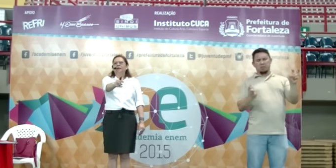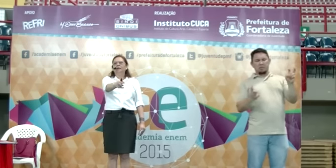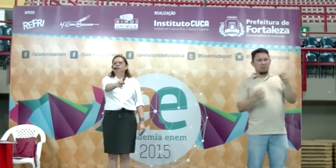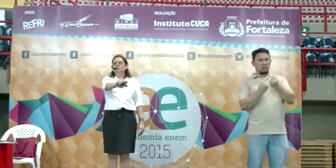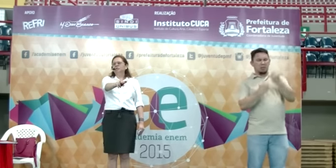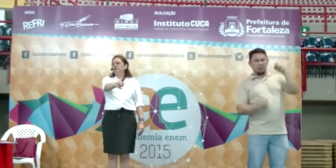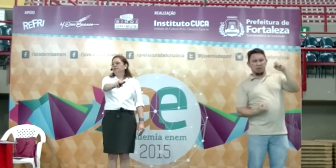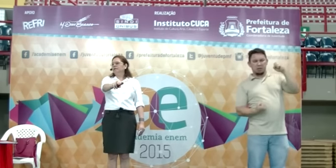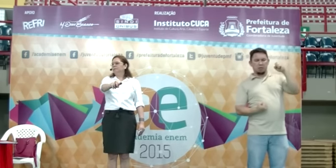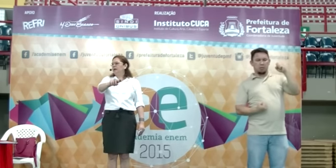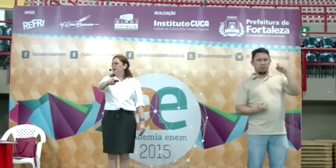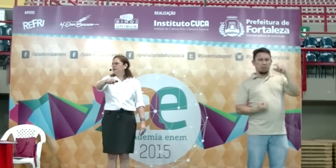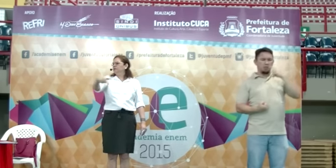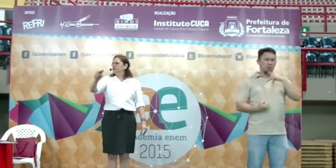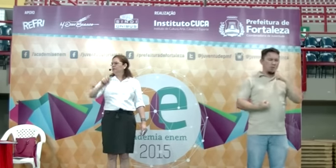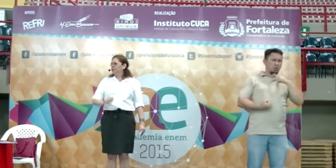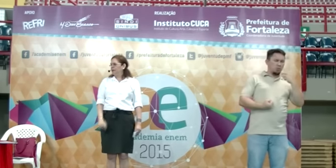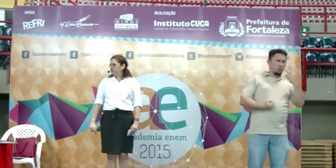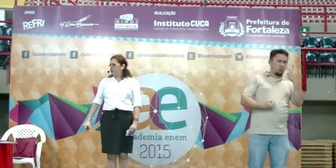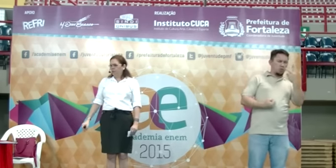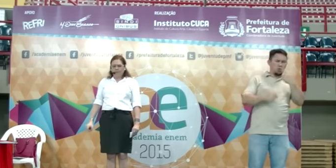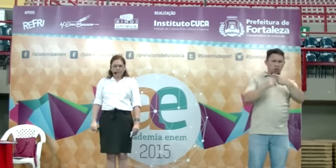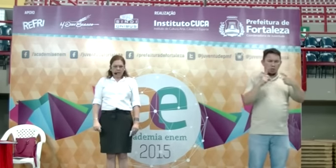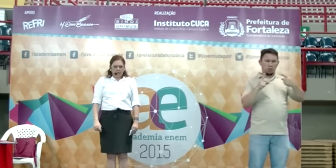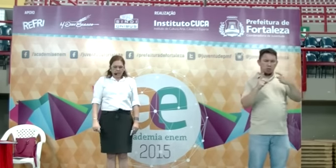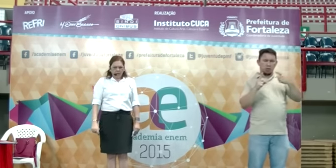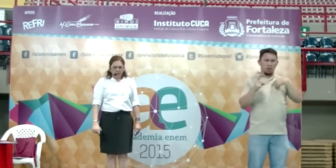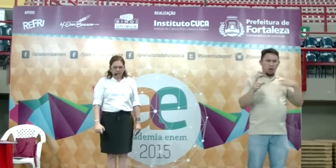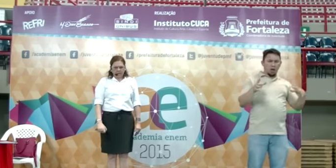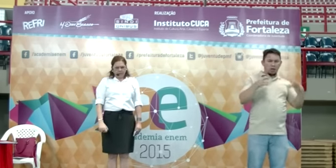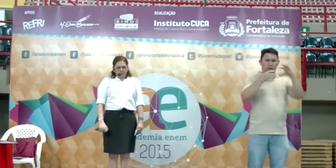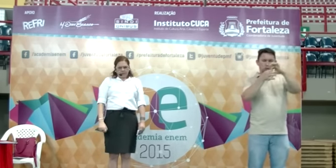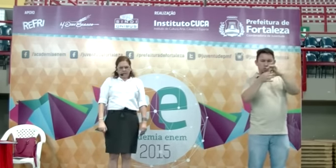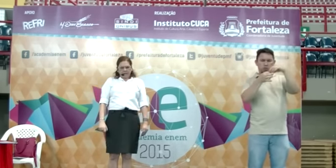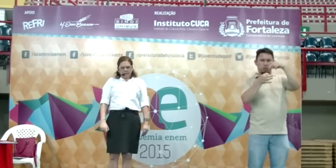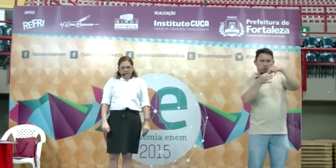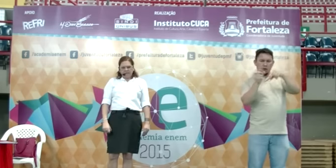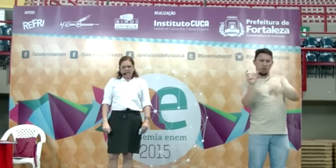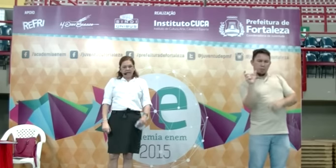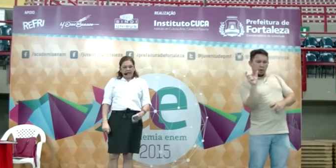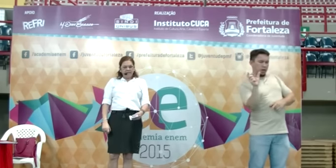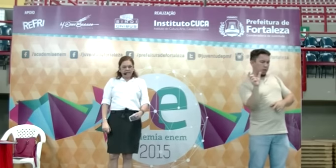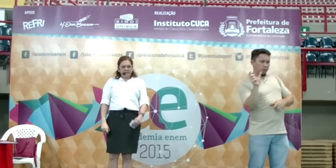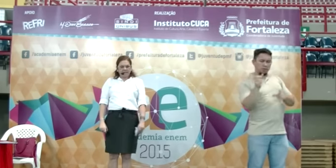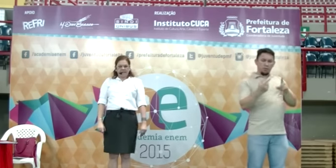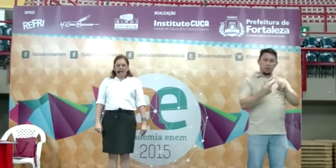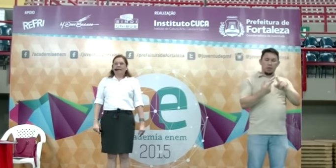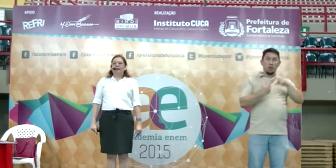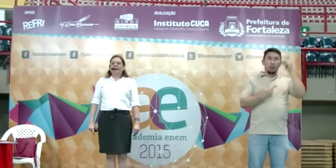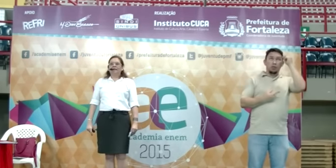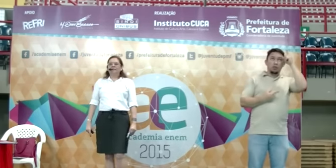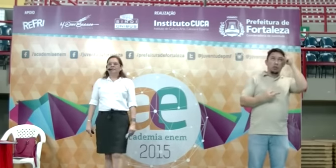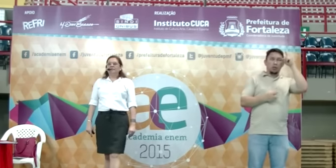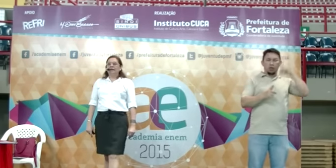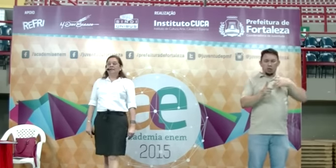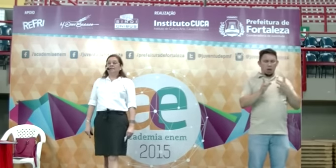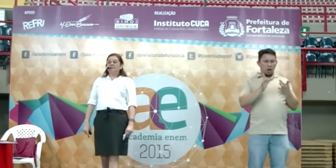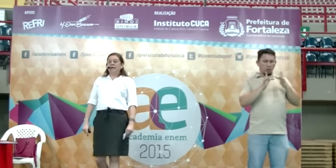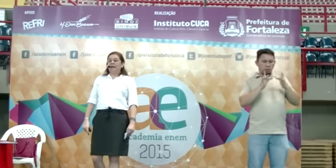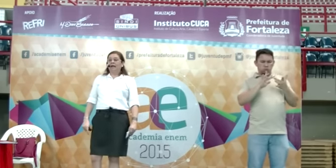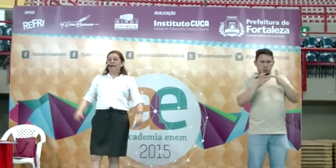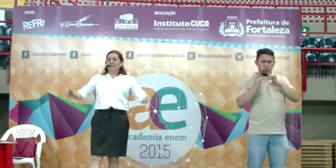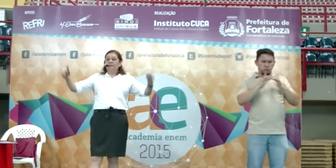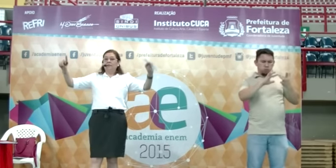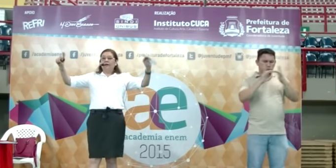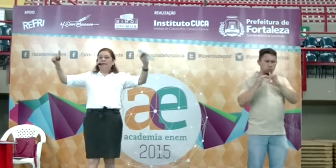Eu vou parar na 2 linhas e meia e usar um conector. Outra, ele diz ideias intercaladas.